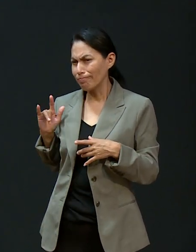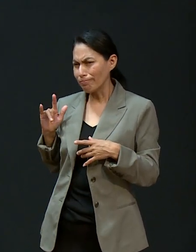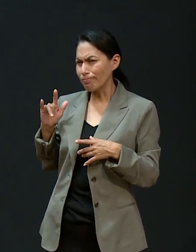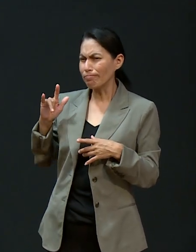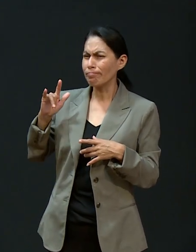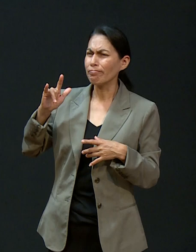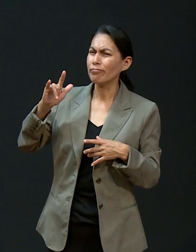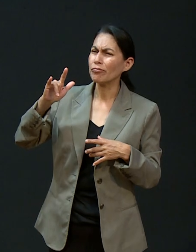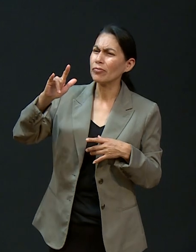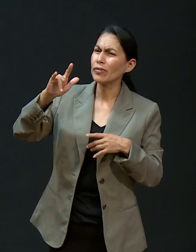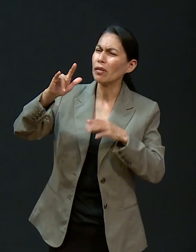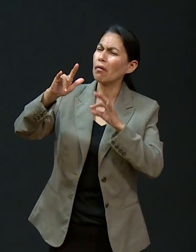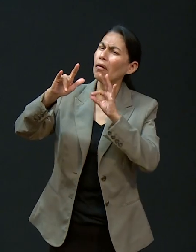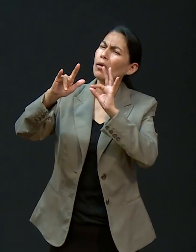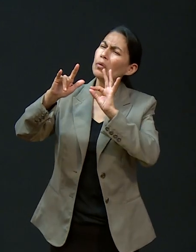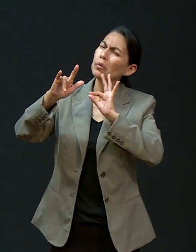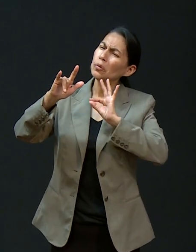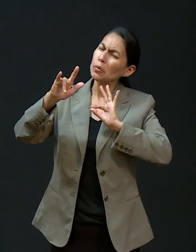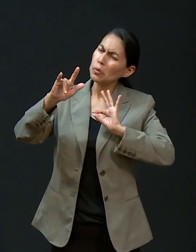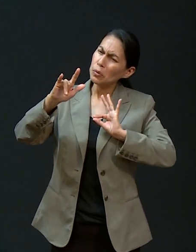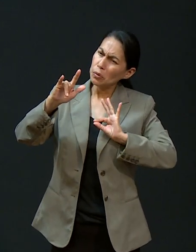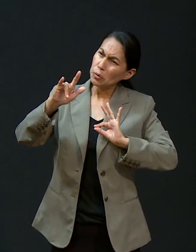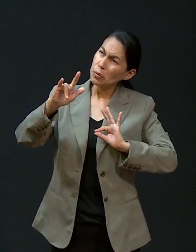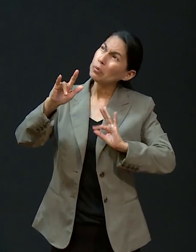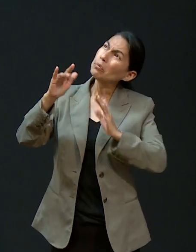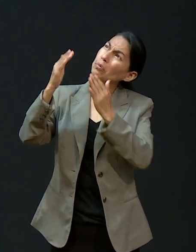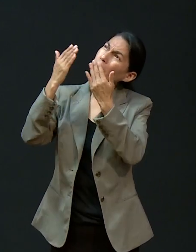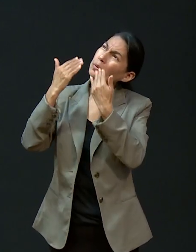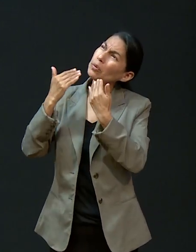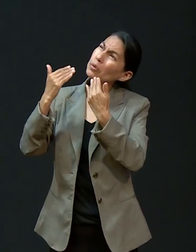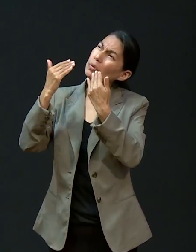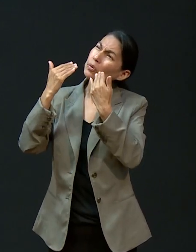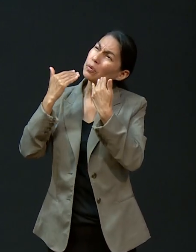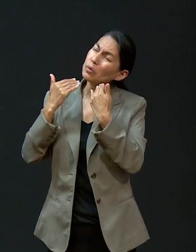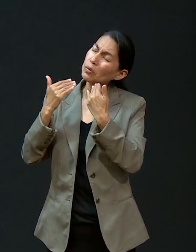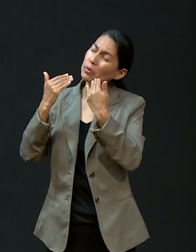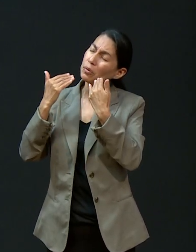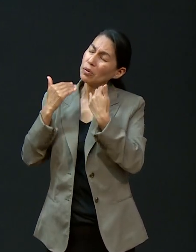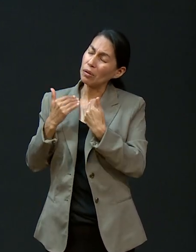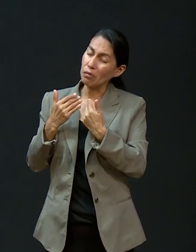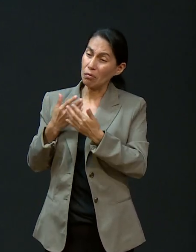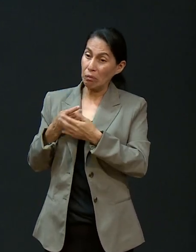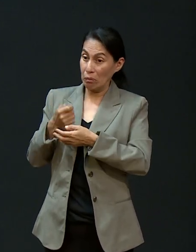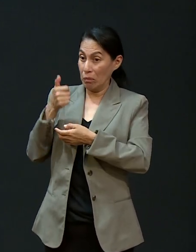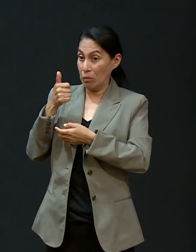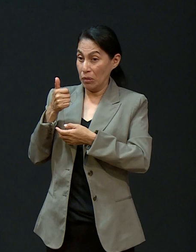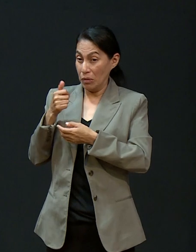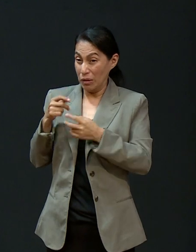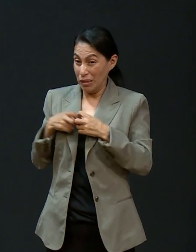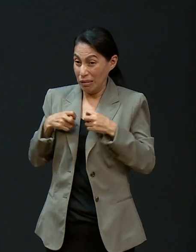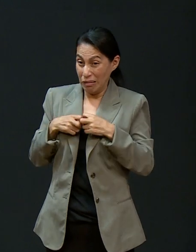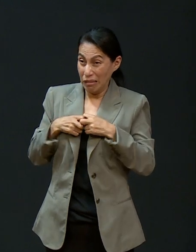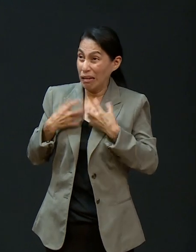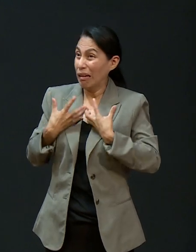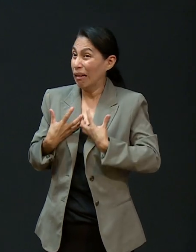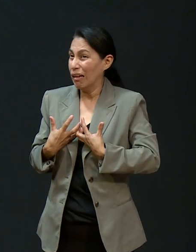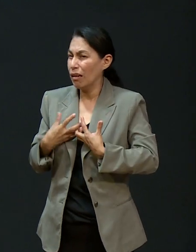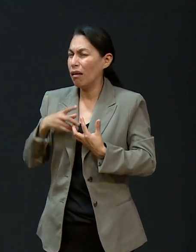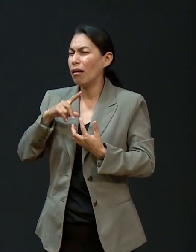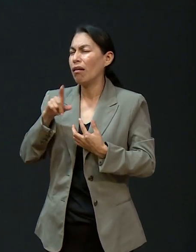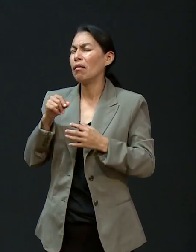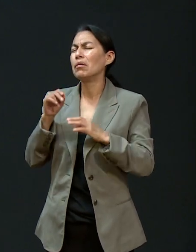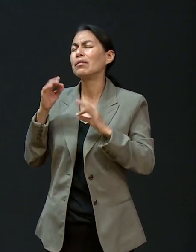cuando estaba en el avión, después me tranquilicé. Dios me da esto. A veces me quedo nervioso, pero después me quedo tranquilo.